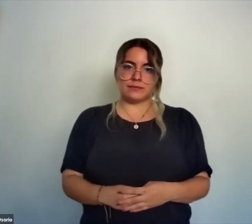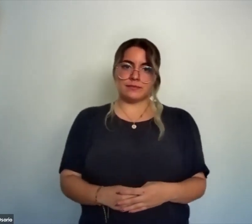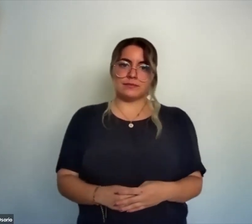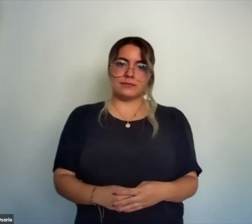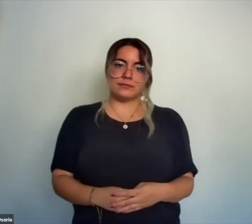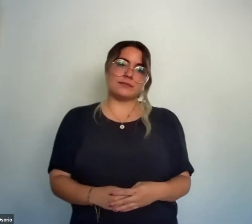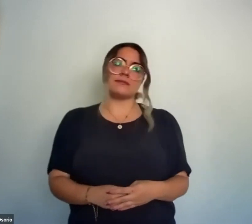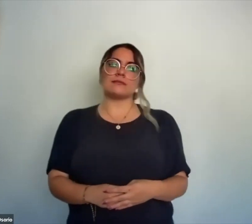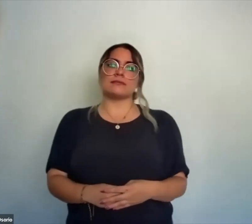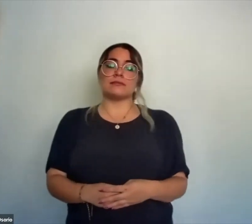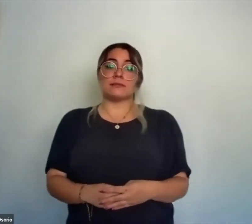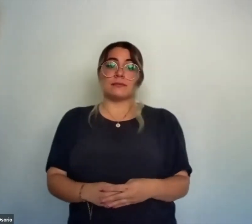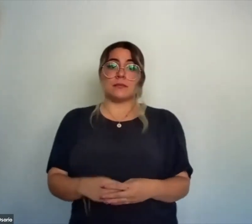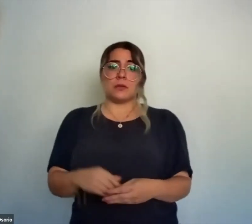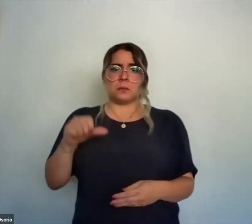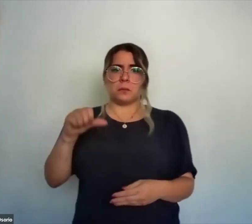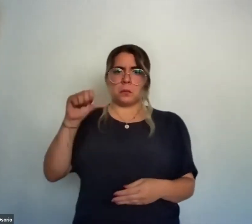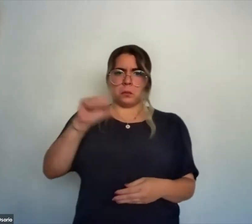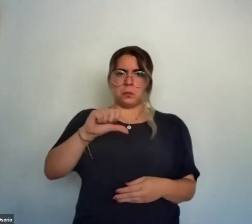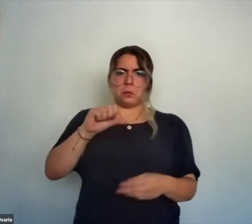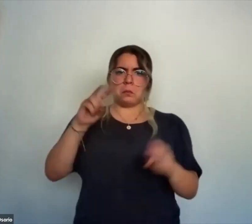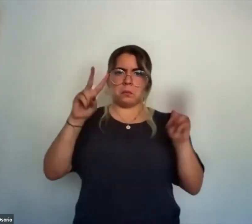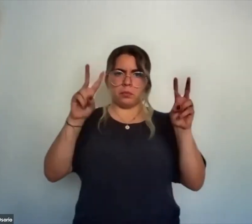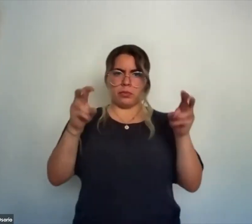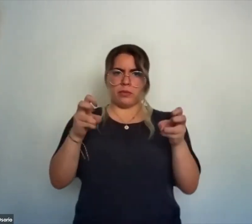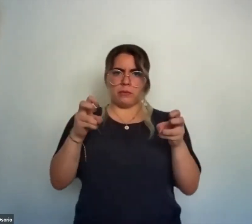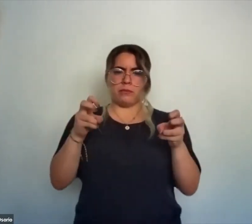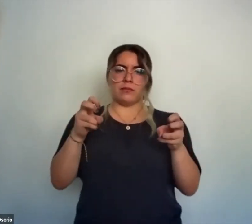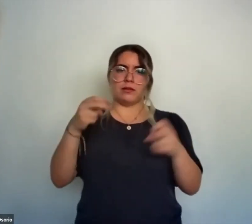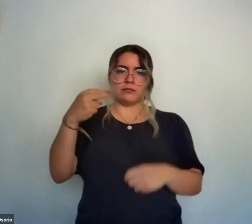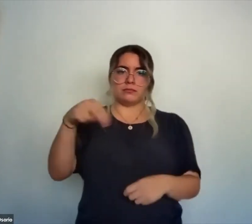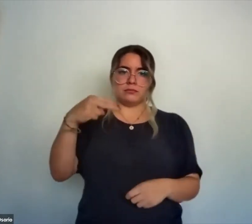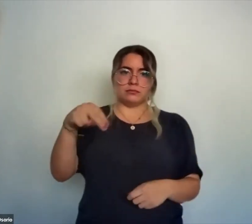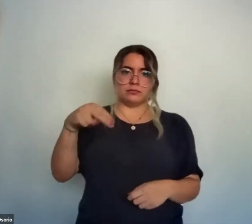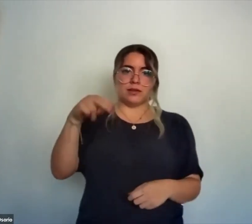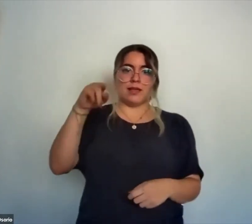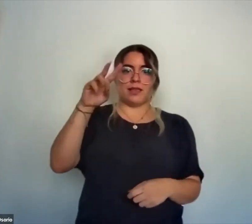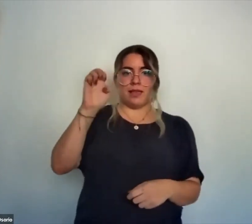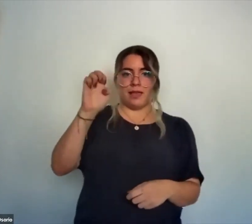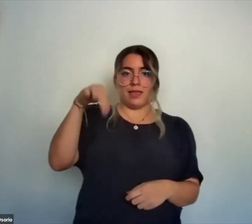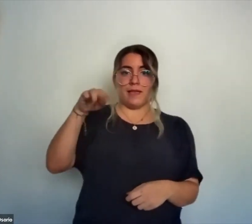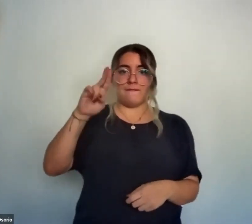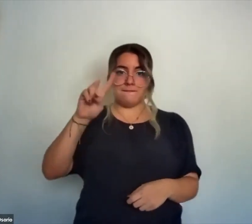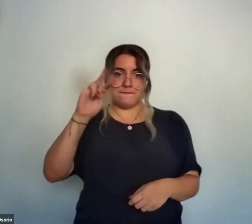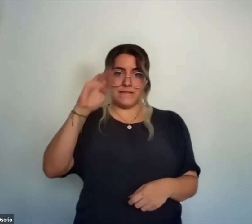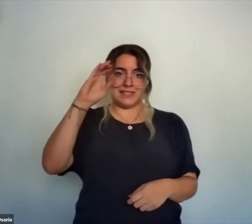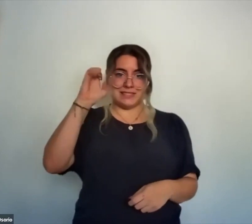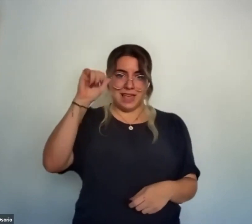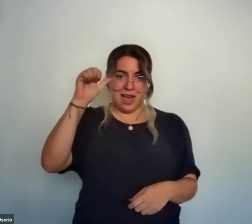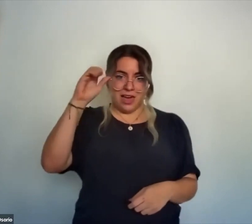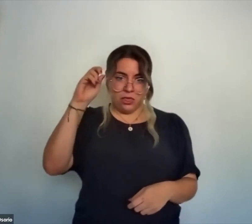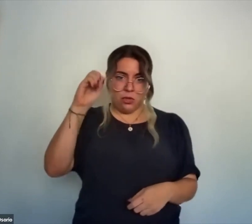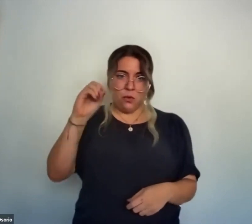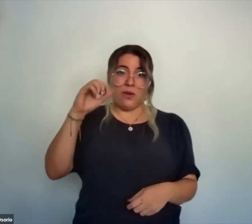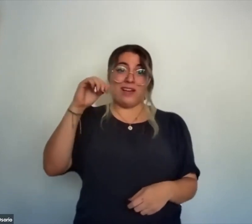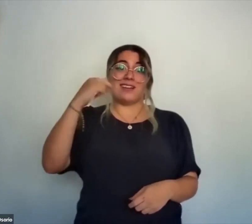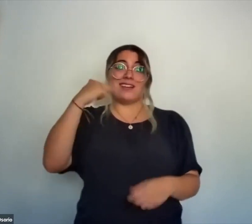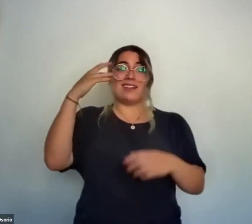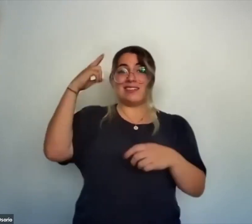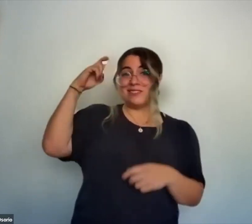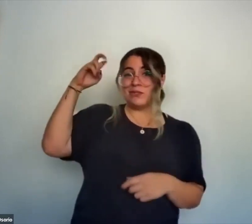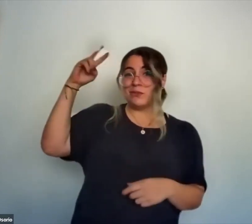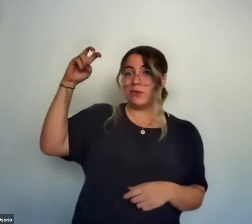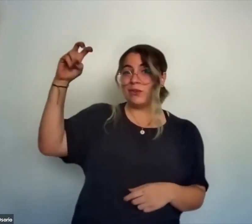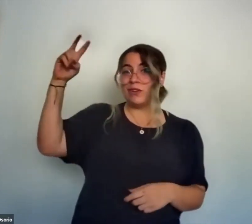Esta intervención la titulé El lisiado que soñaba con una caja de cerillos y una botella de mezcal,